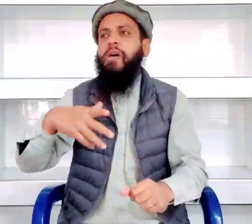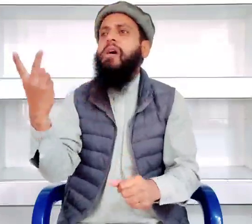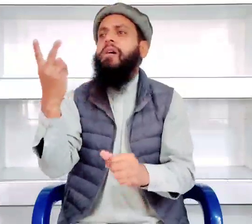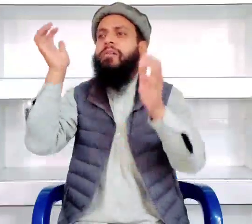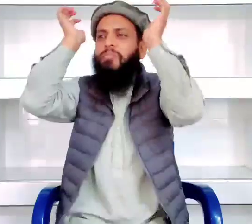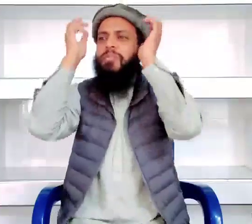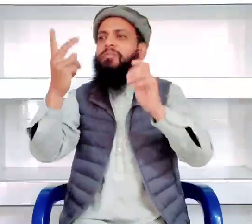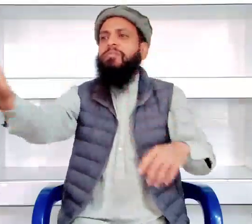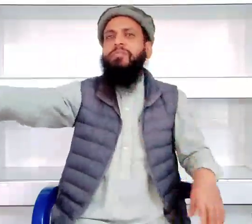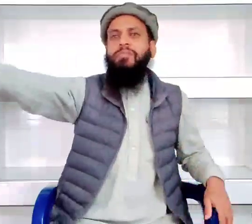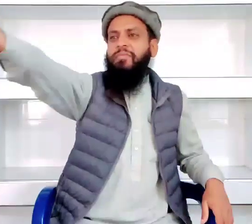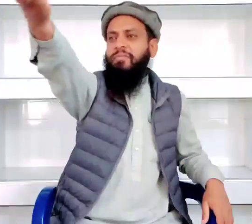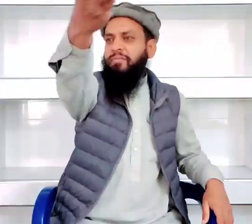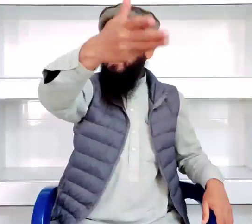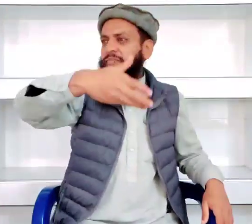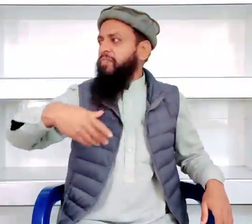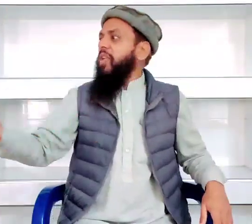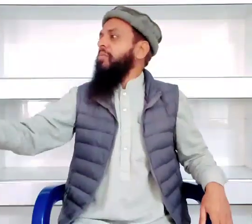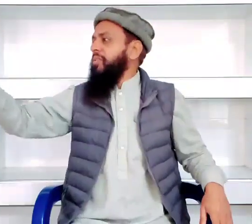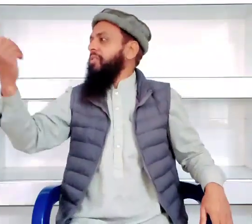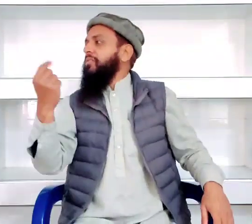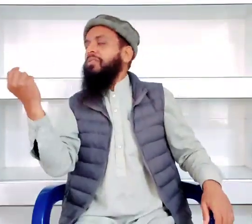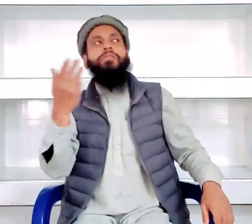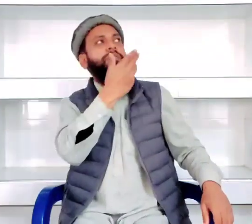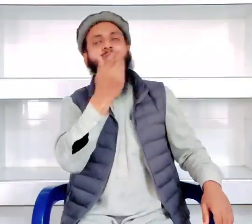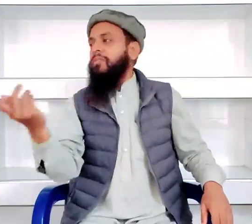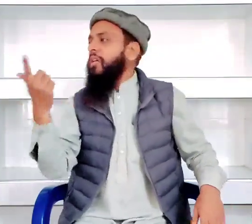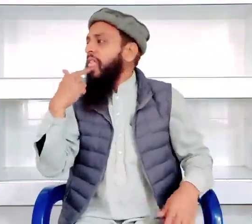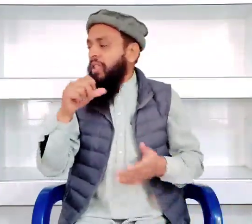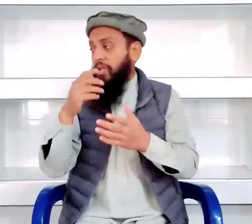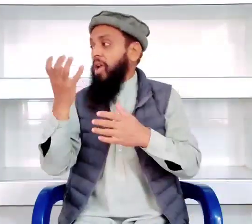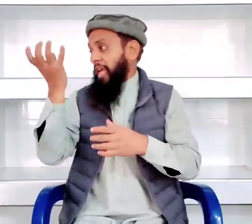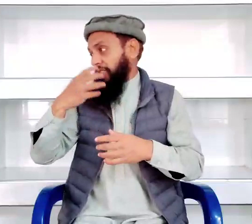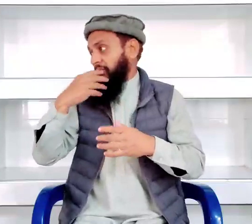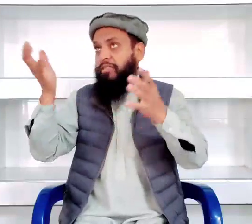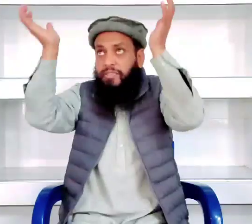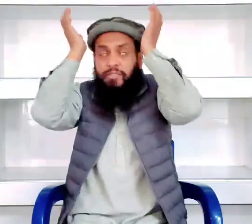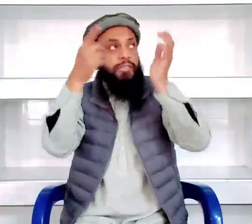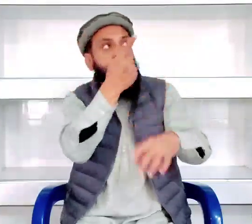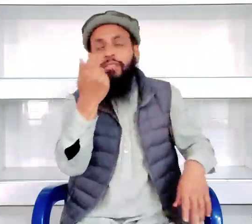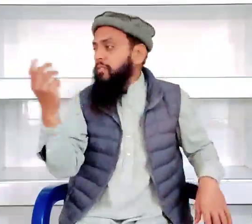اس واسطے ہم منڈیاں نے اندر جڑی بولی رکھ دی ہے اے جناب سبزیاں کی بولی پھلاں کی